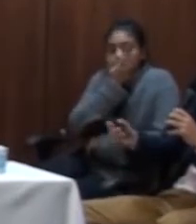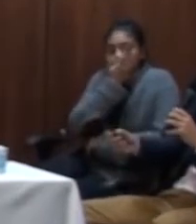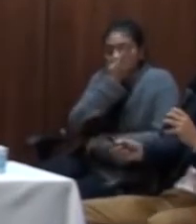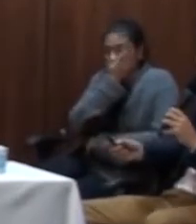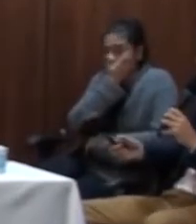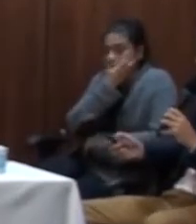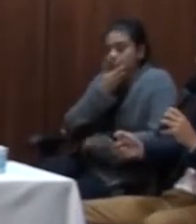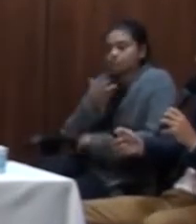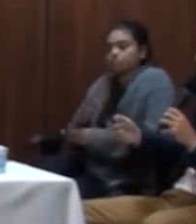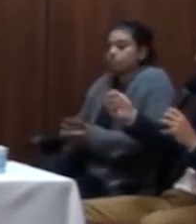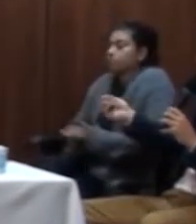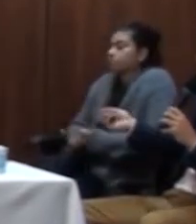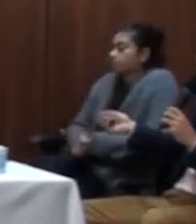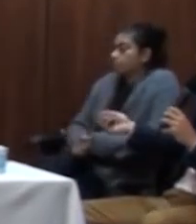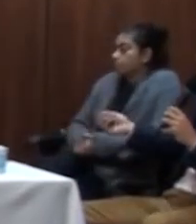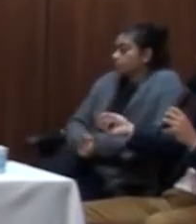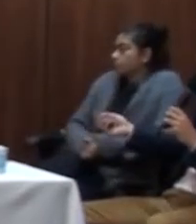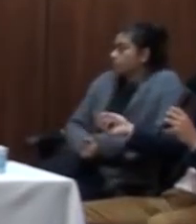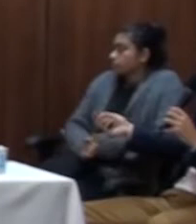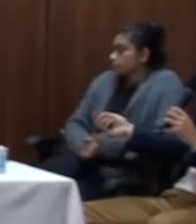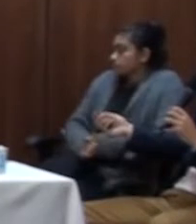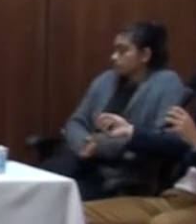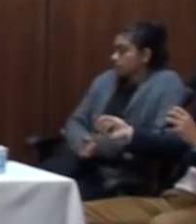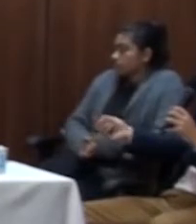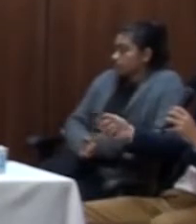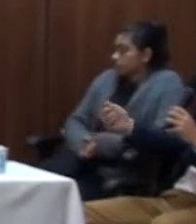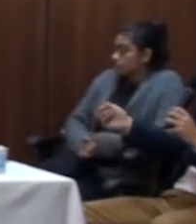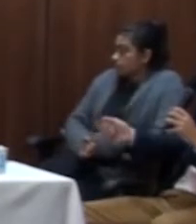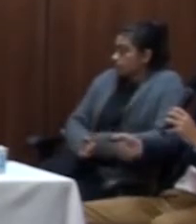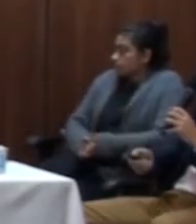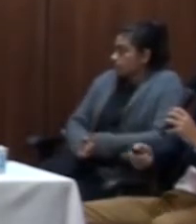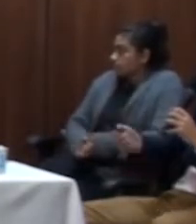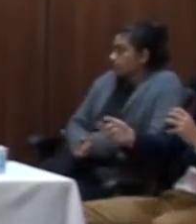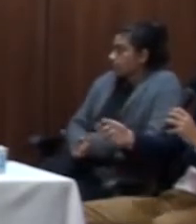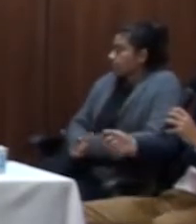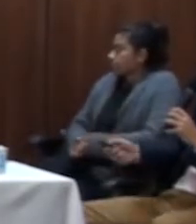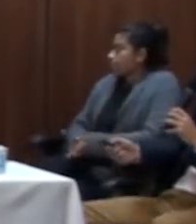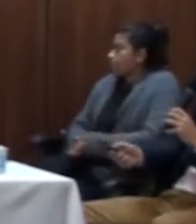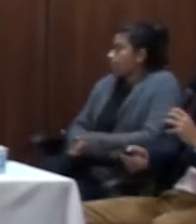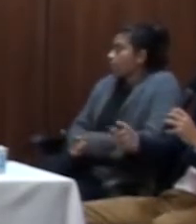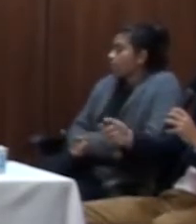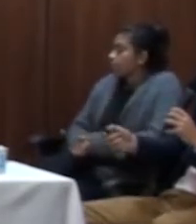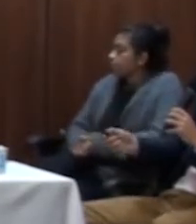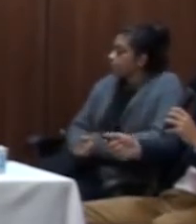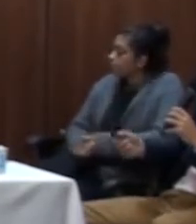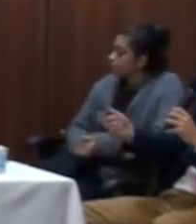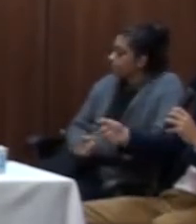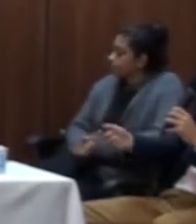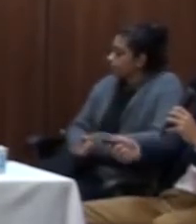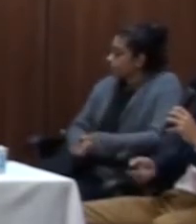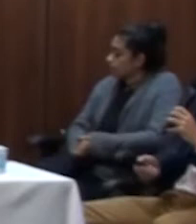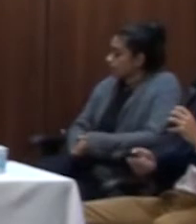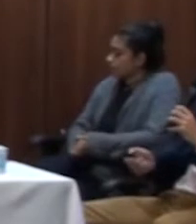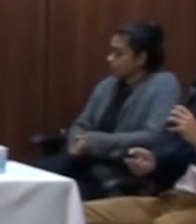ainda estariam em discussão. Então, que esses seriam os critérios que são adotados hoje, mas que ainda, enfim, não haveria uma